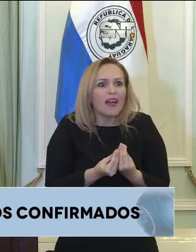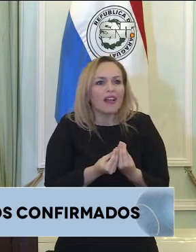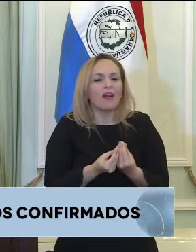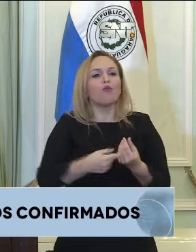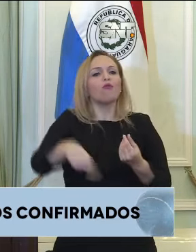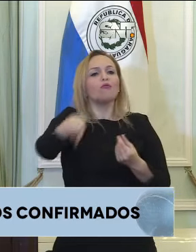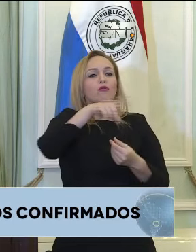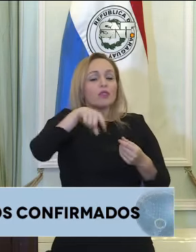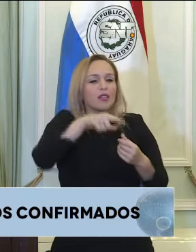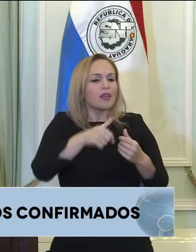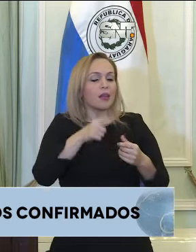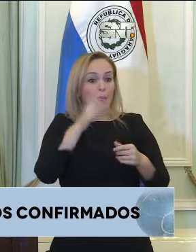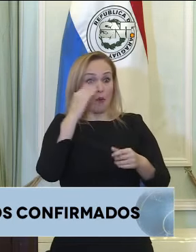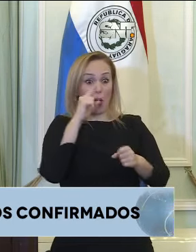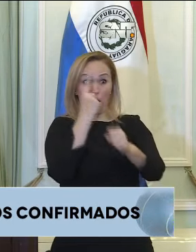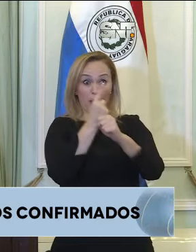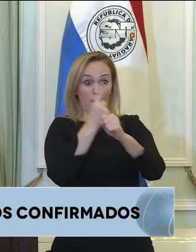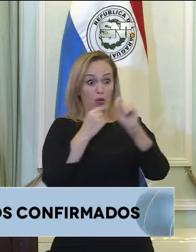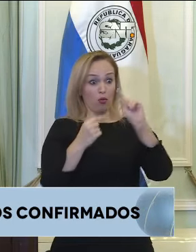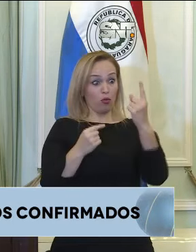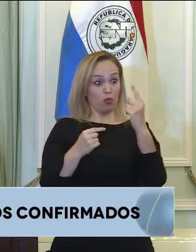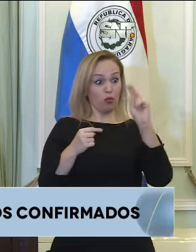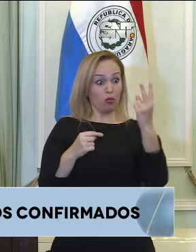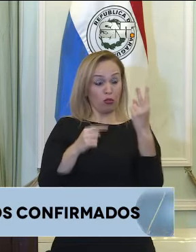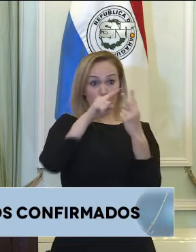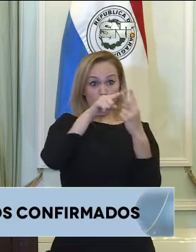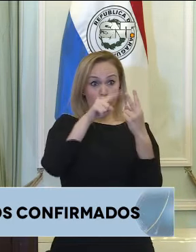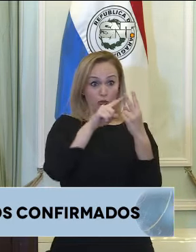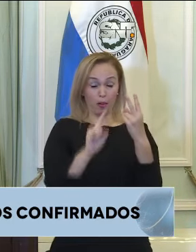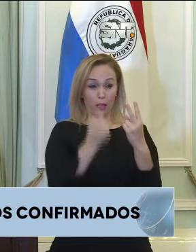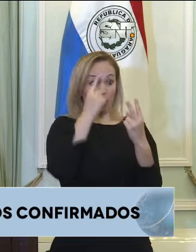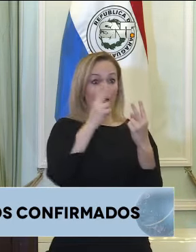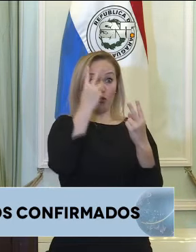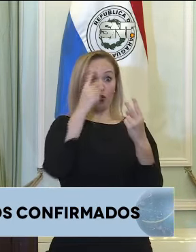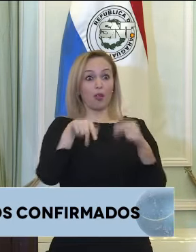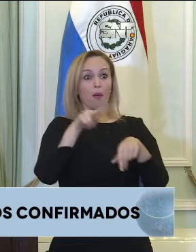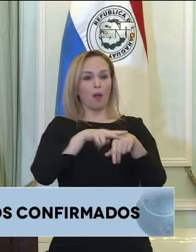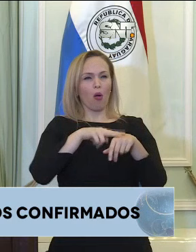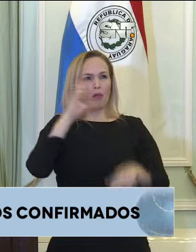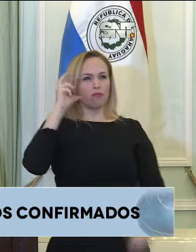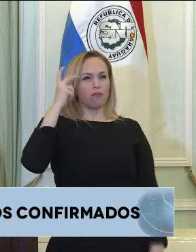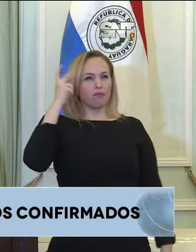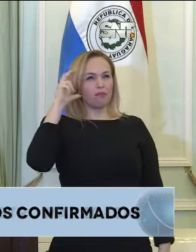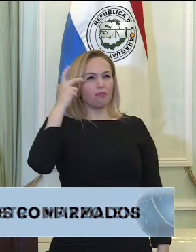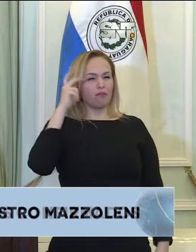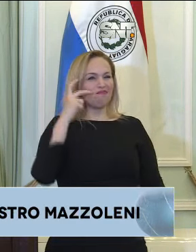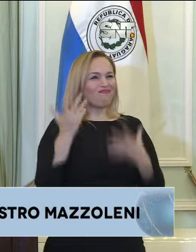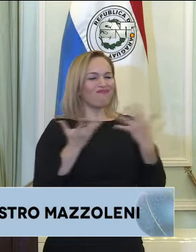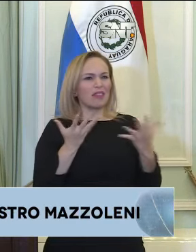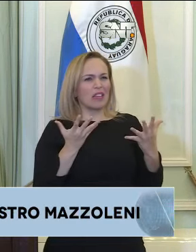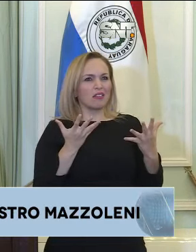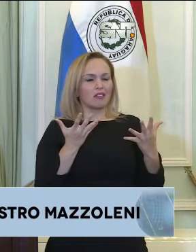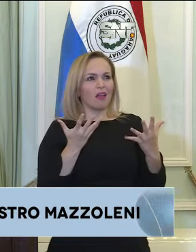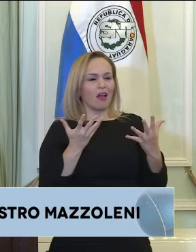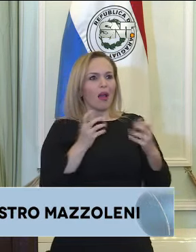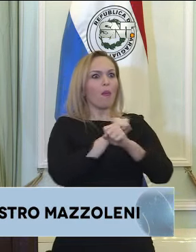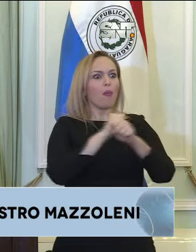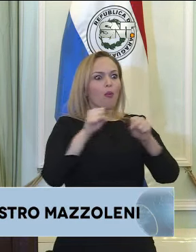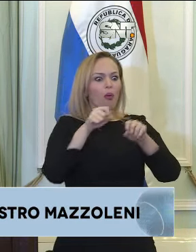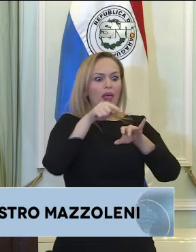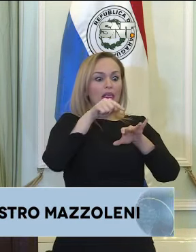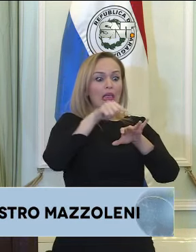características de los primeros dos casos que tuvimos en el Paraguay nos obligaban a pensar en la posibilidad de que existiera una